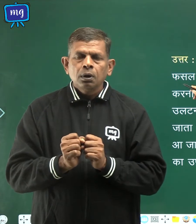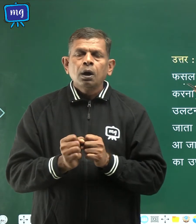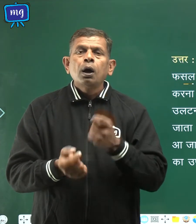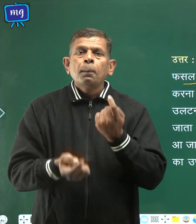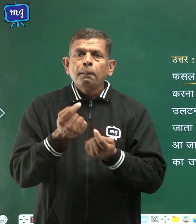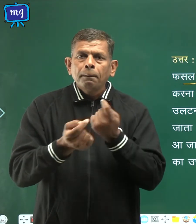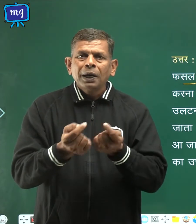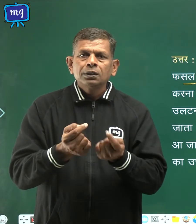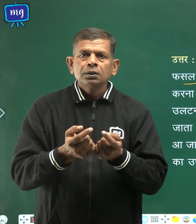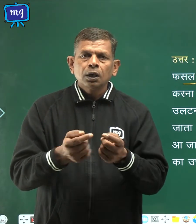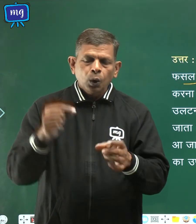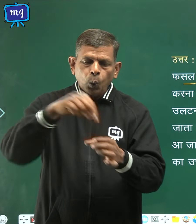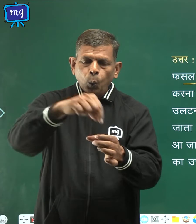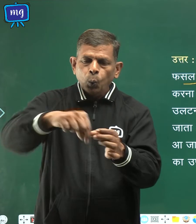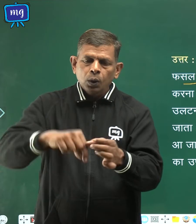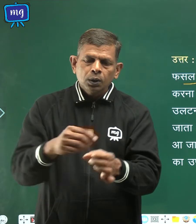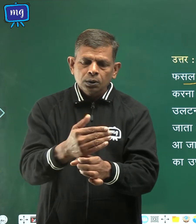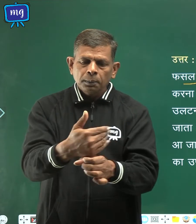फसल उगाने से पहले